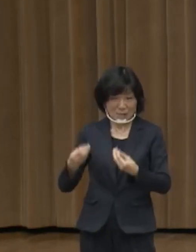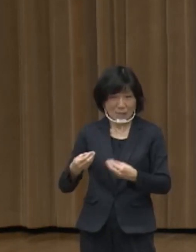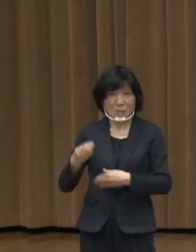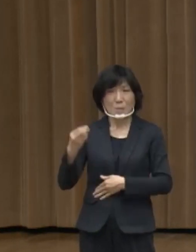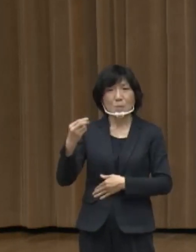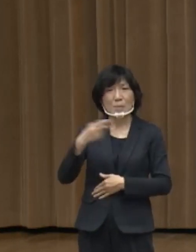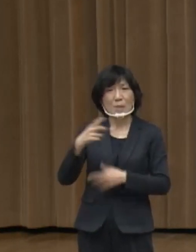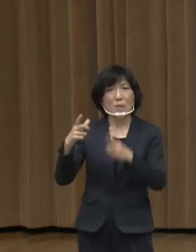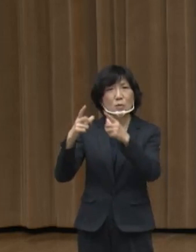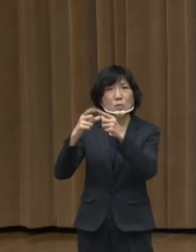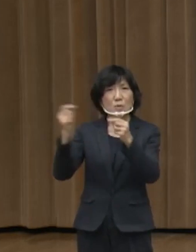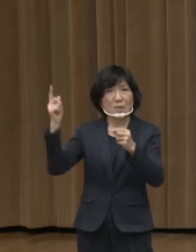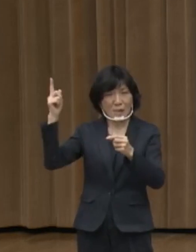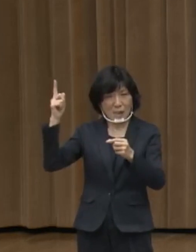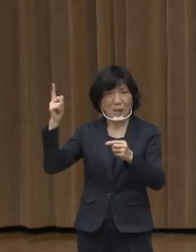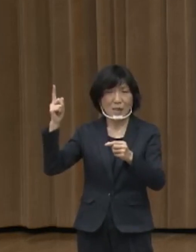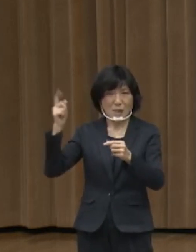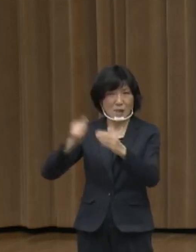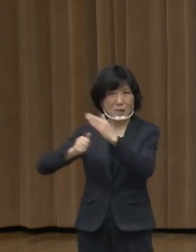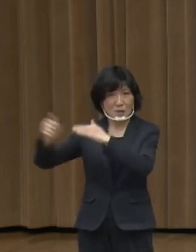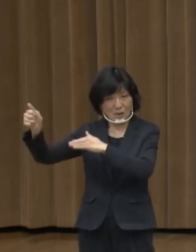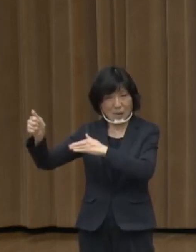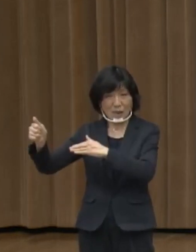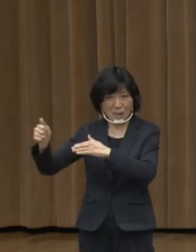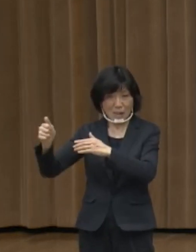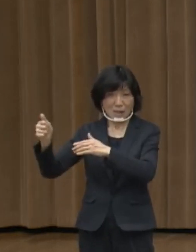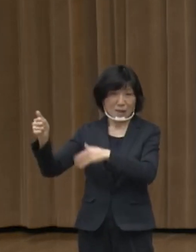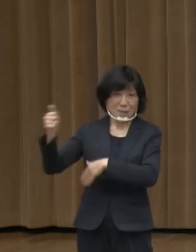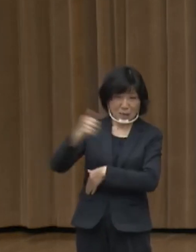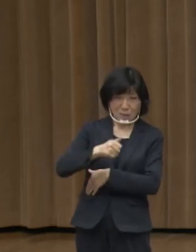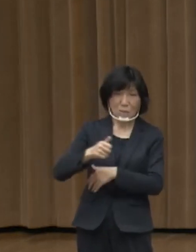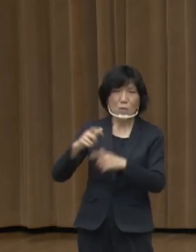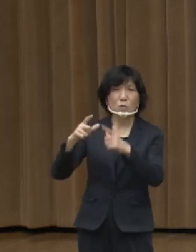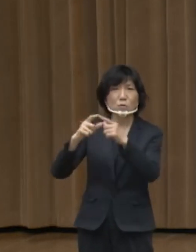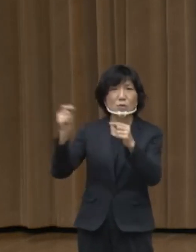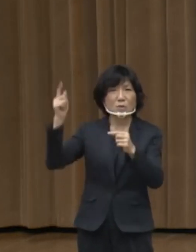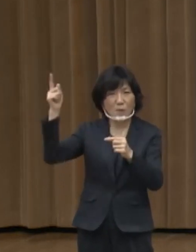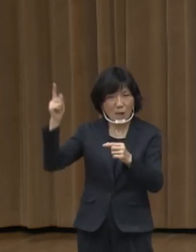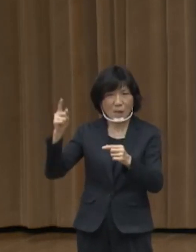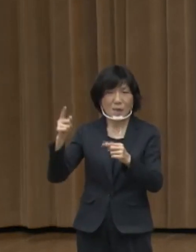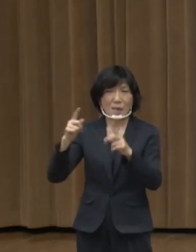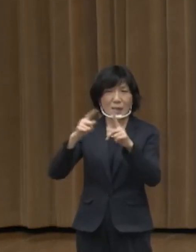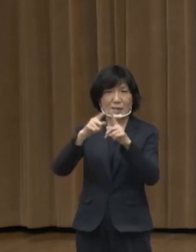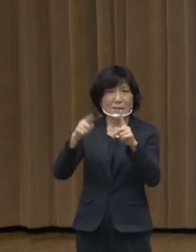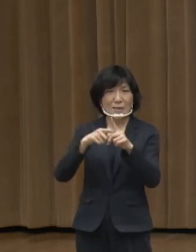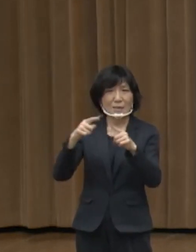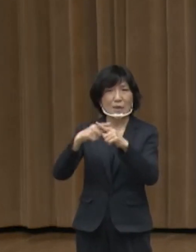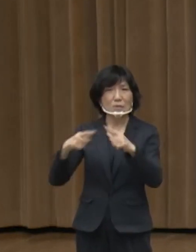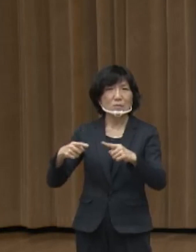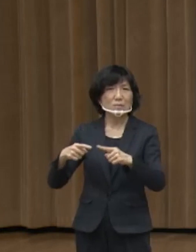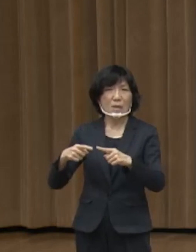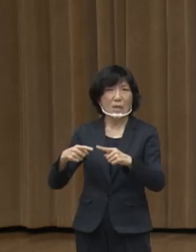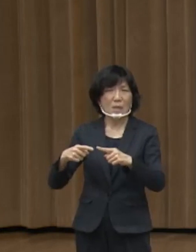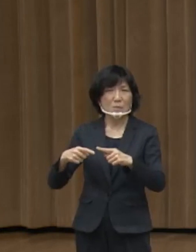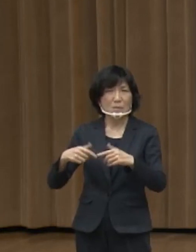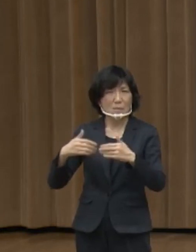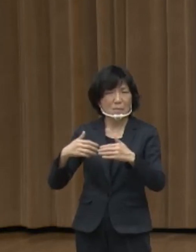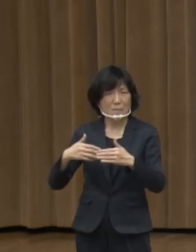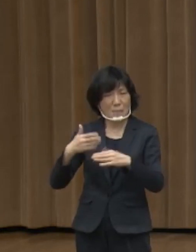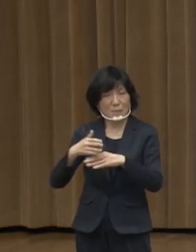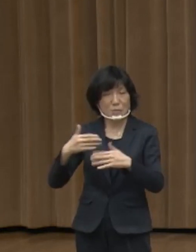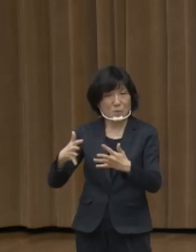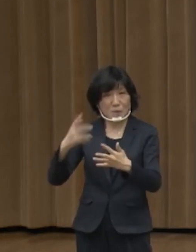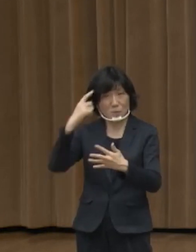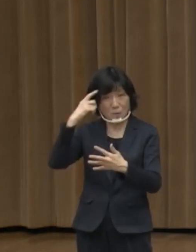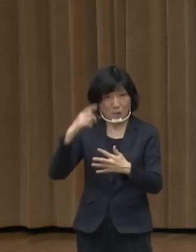るいは国から出向していた職員が、国では DX といっても、どうせそんなに進まないんだろうと思っていたが、埼